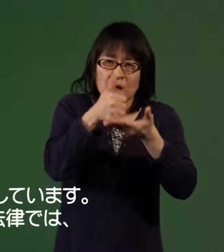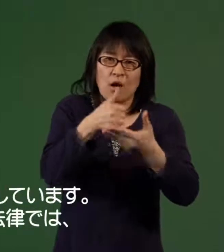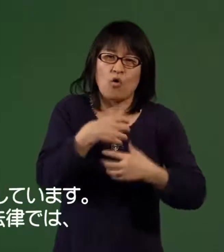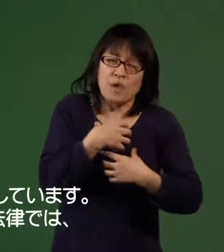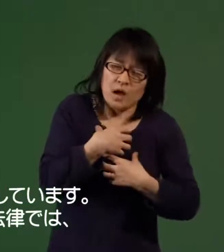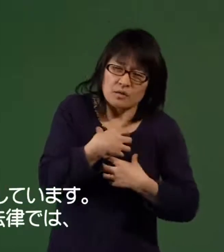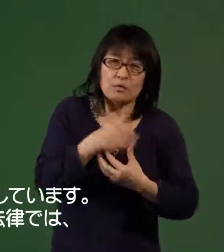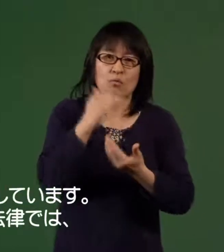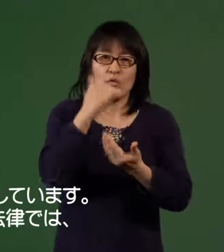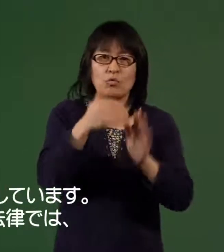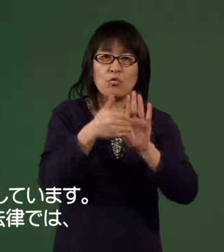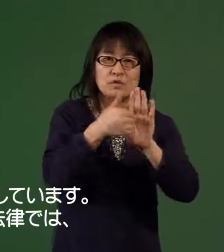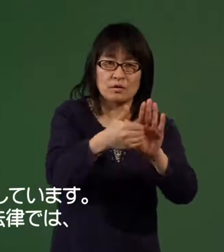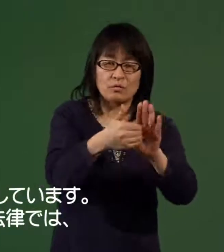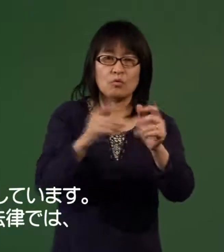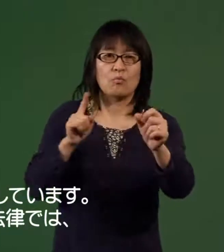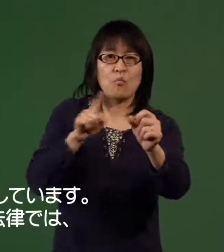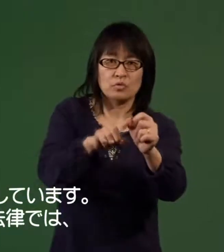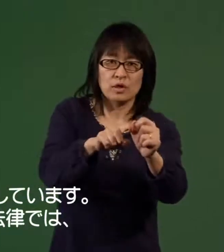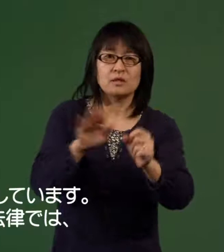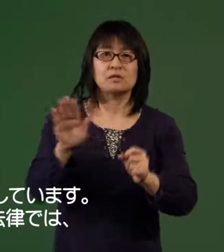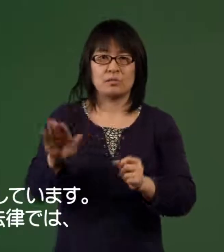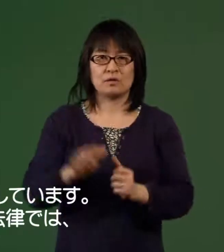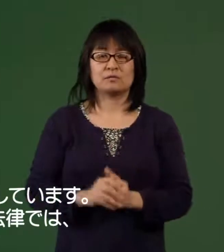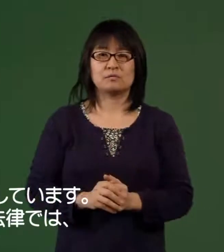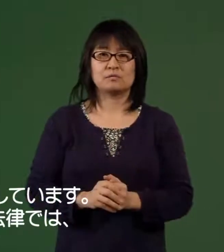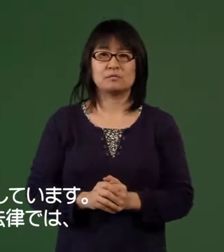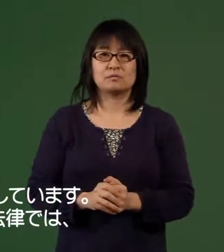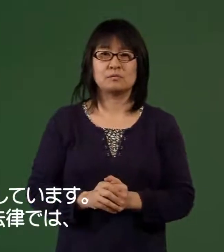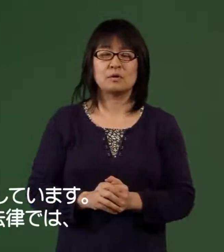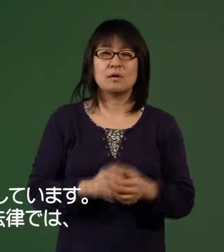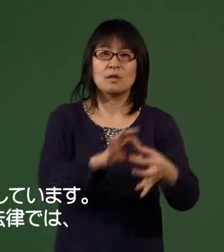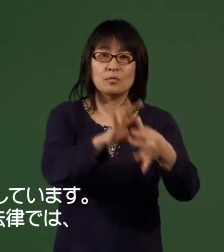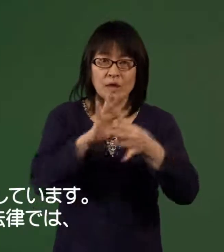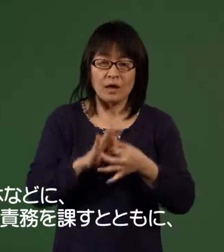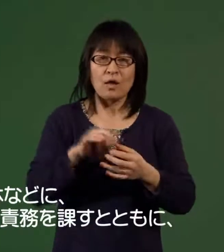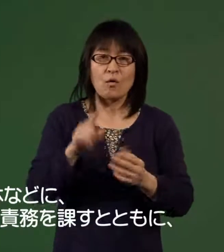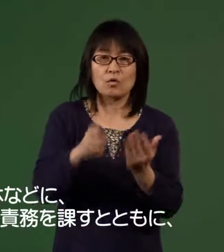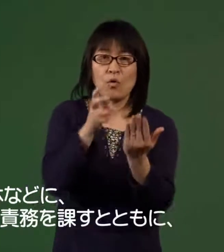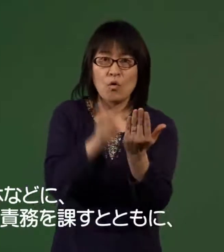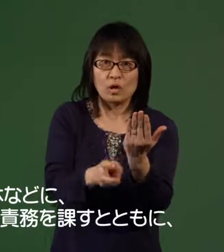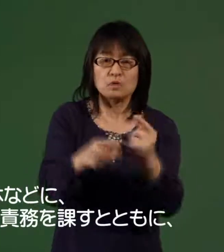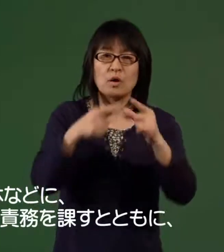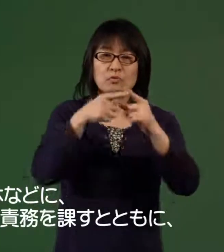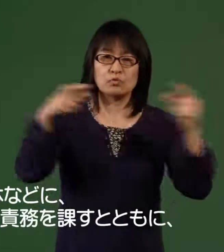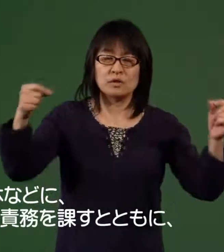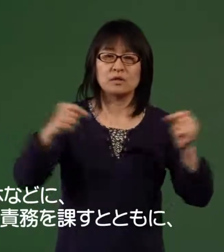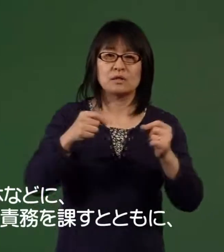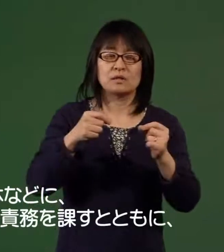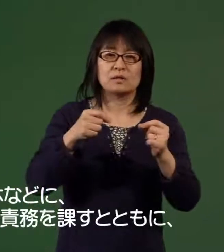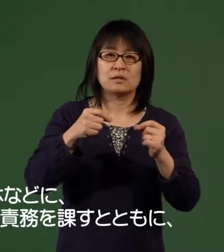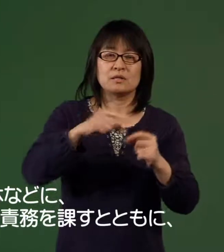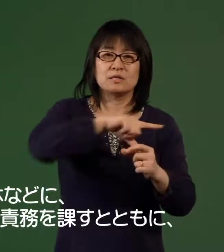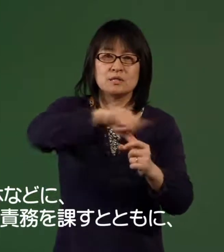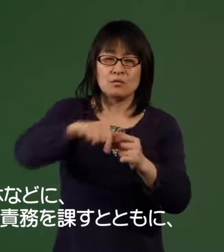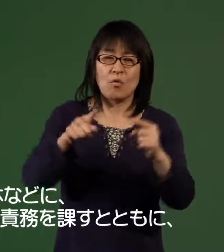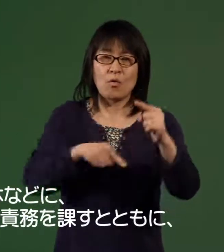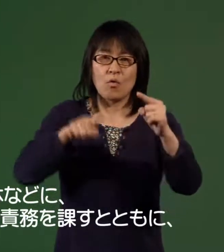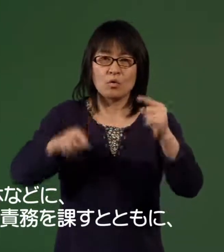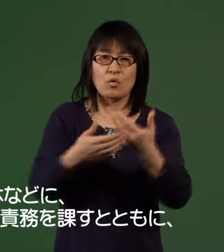防ぐことを目的としていますこのためにこの法律では国や地方公共団体などに